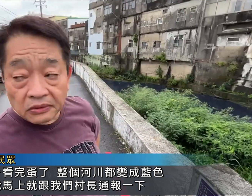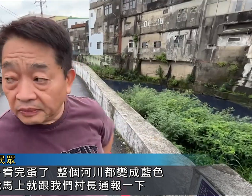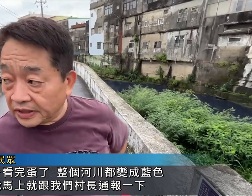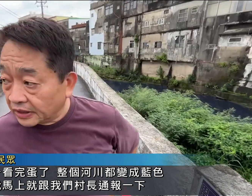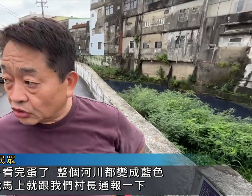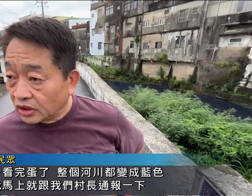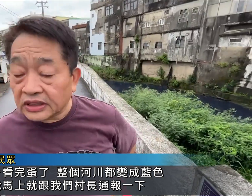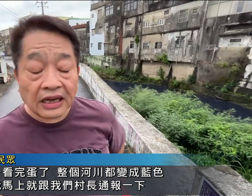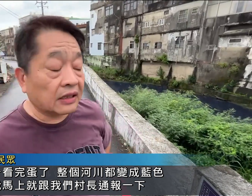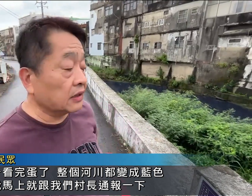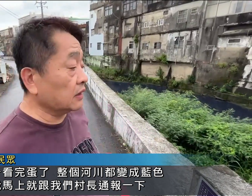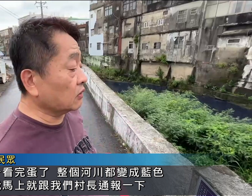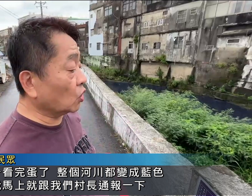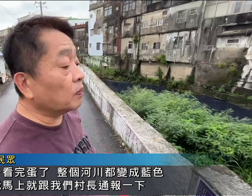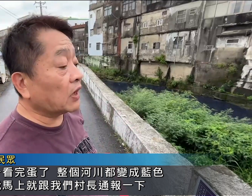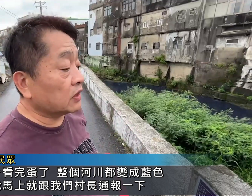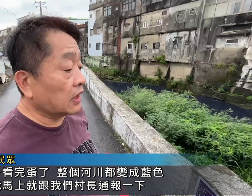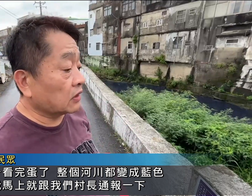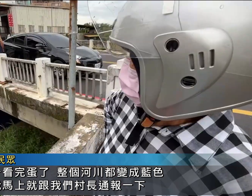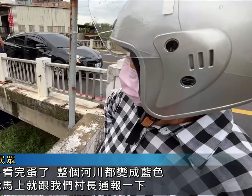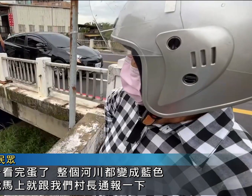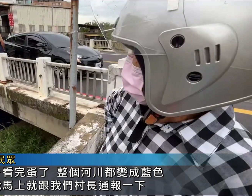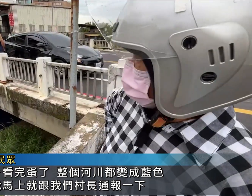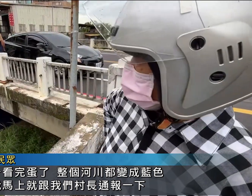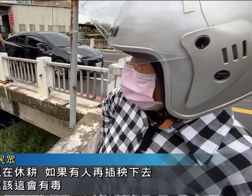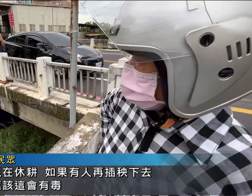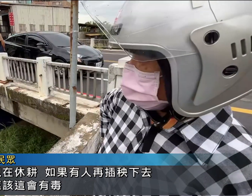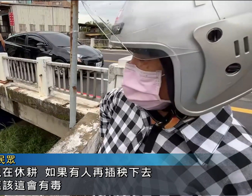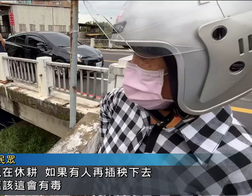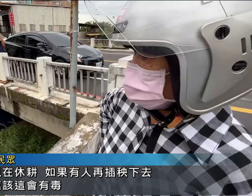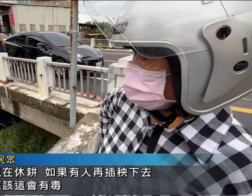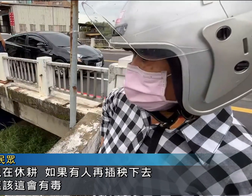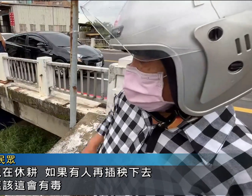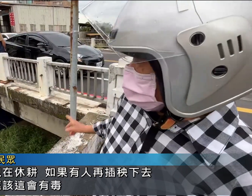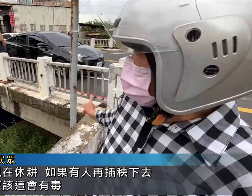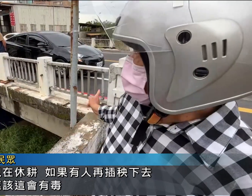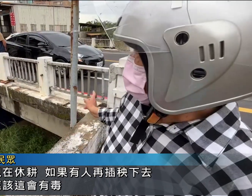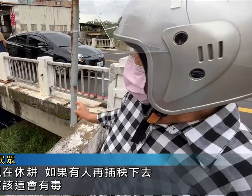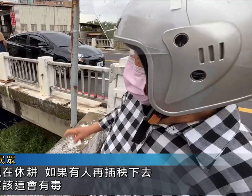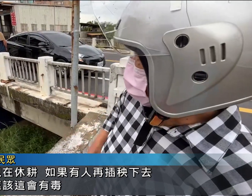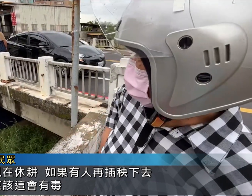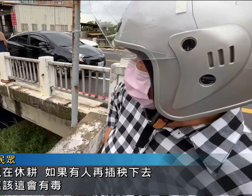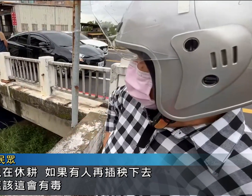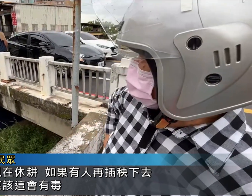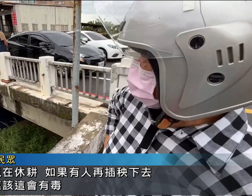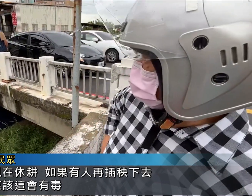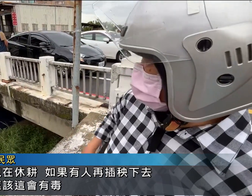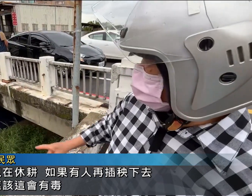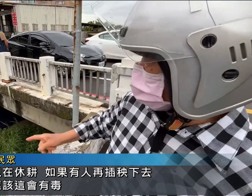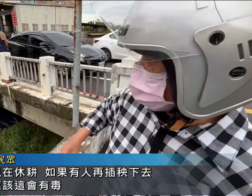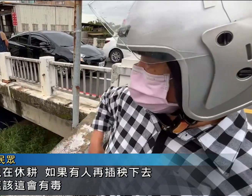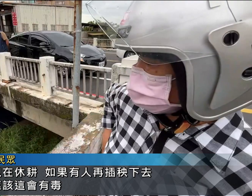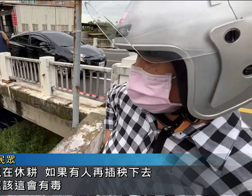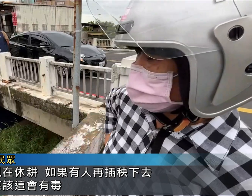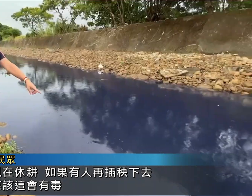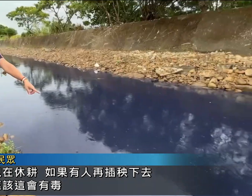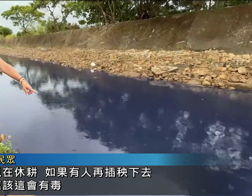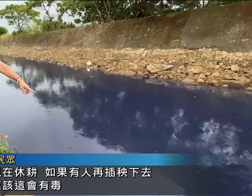们的村长通报一下。 现在休耕了，也有人在插秧进去，应该是会有毒 了。这也快